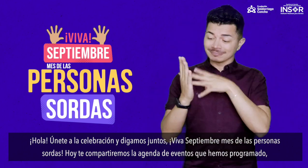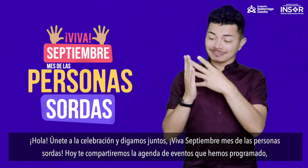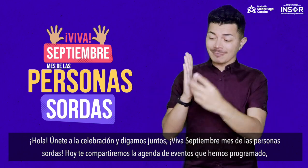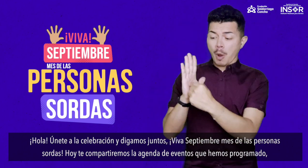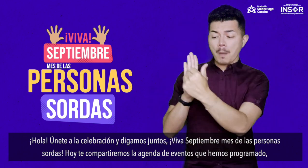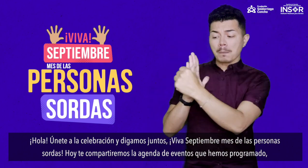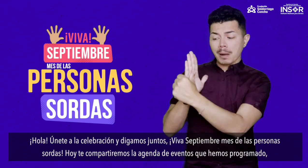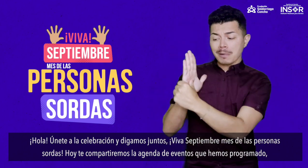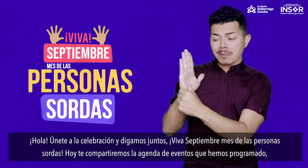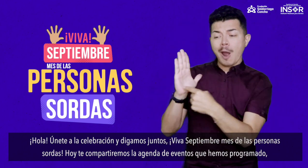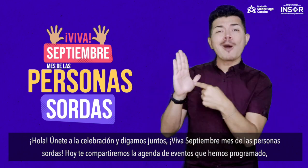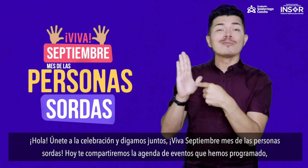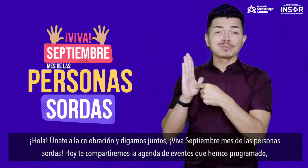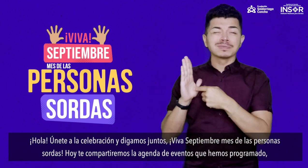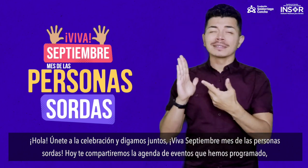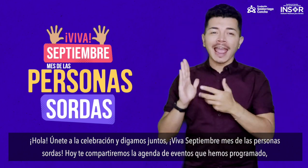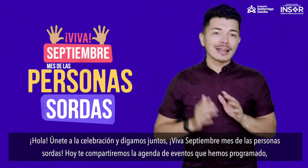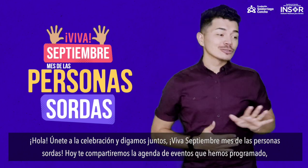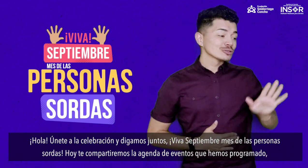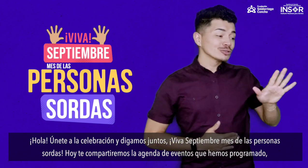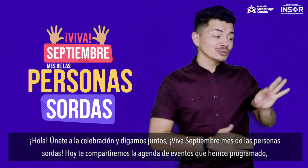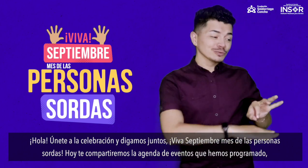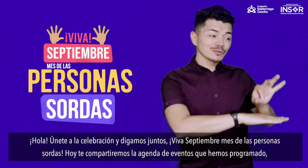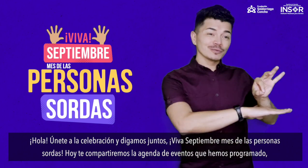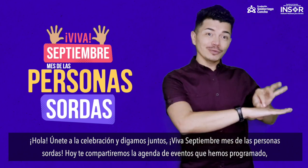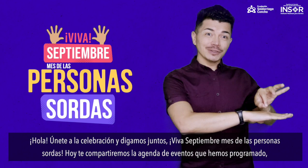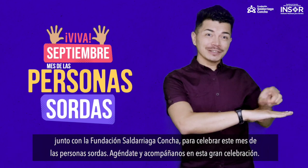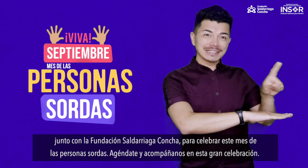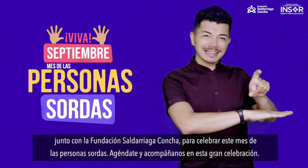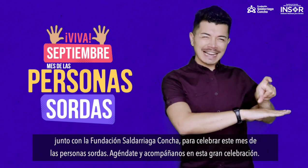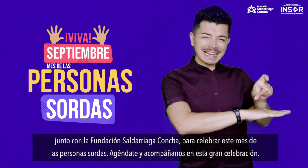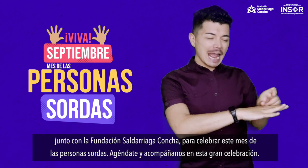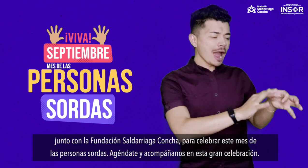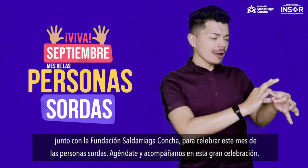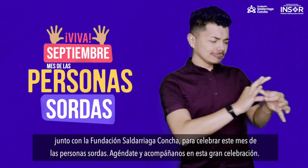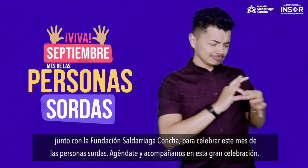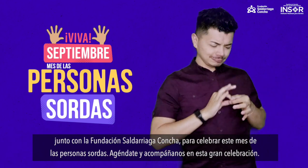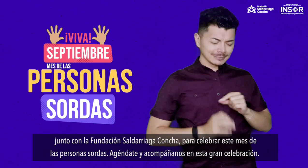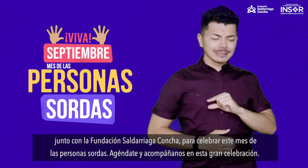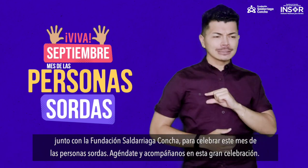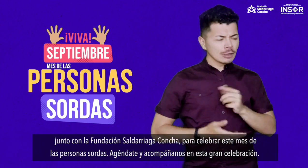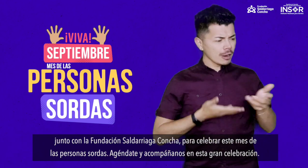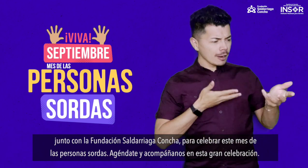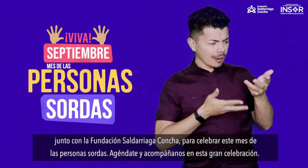Hoy te compartiremos la agenda de eventos que hemos programado junto con la Fundación Saldarriaga Concha